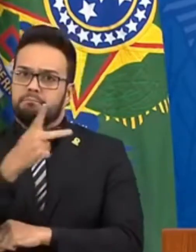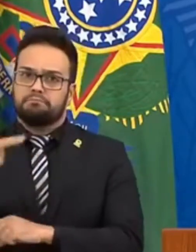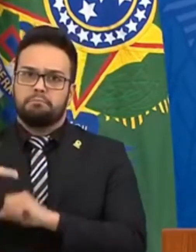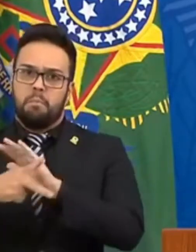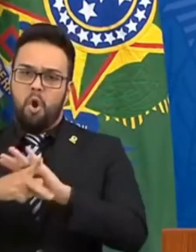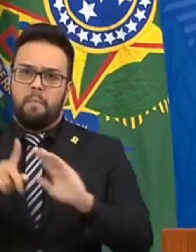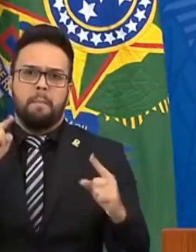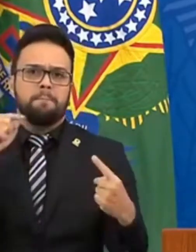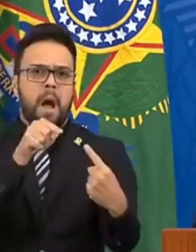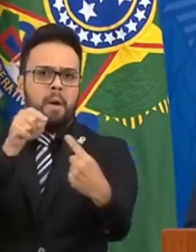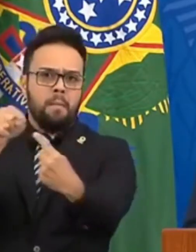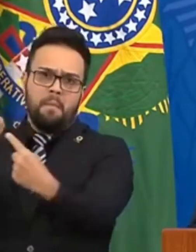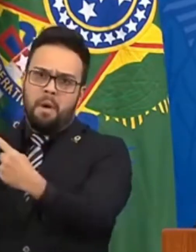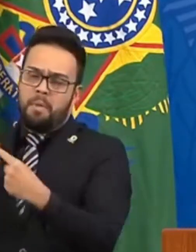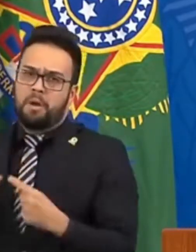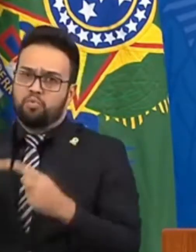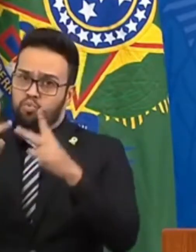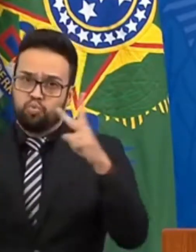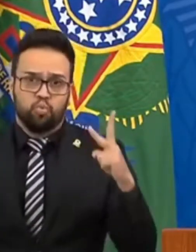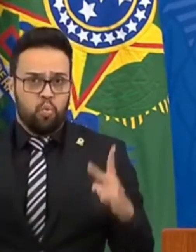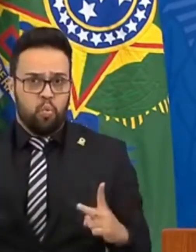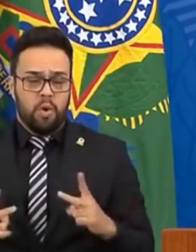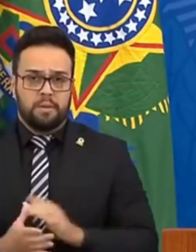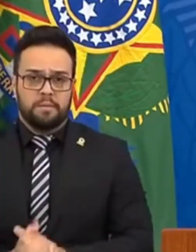com bem disse